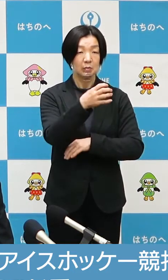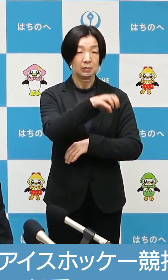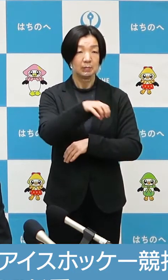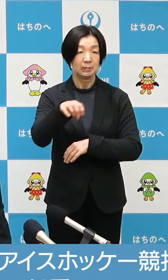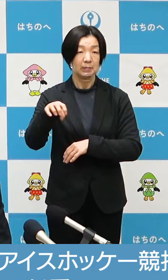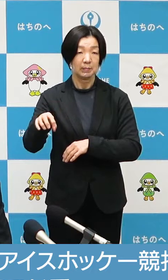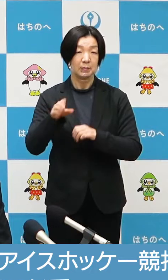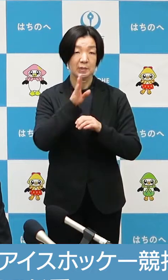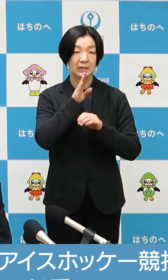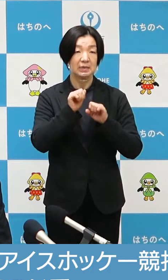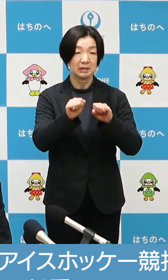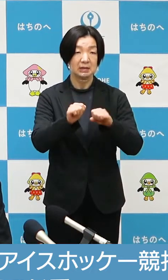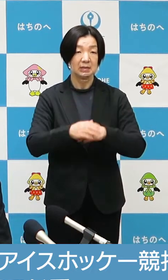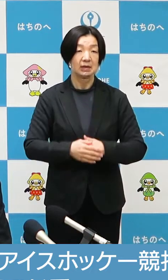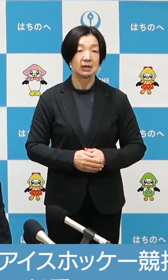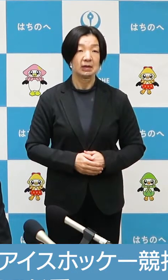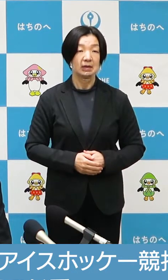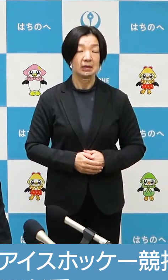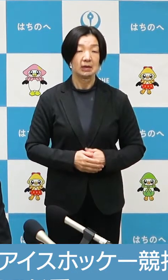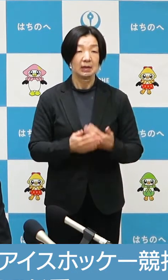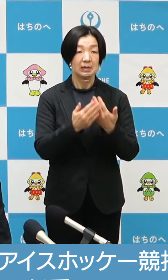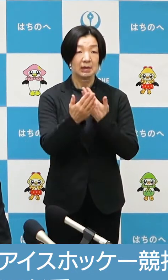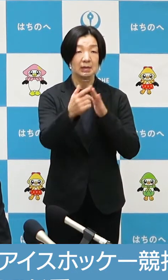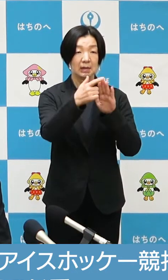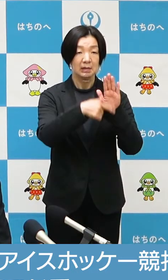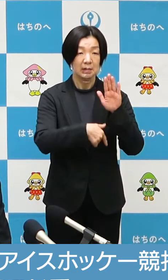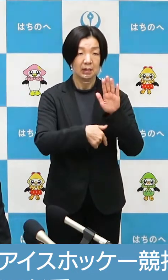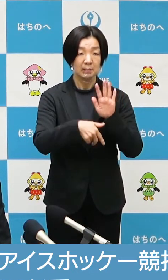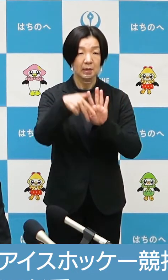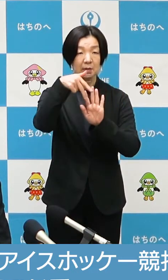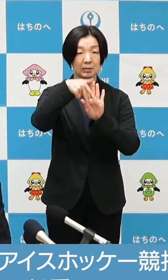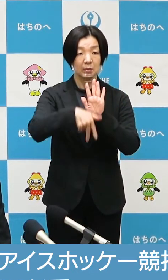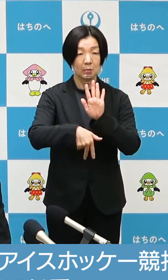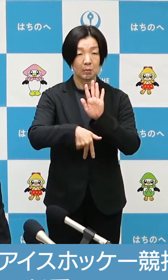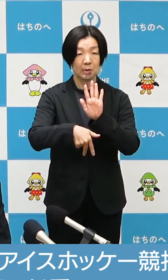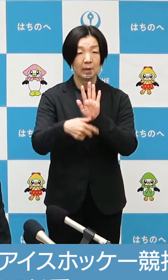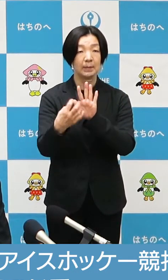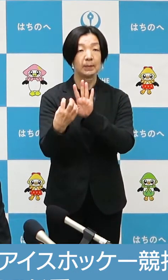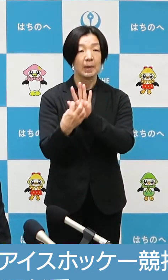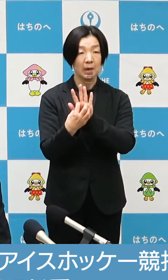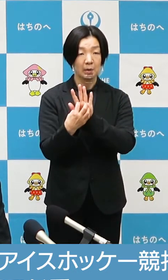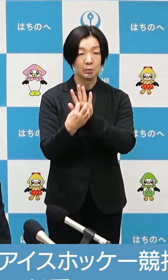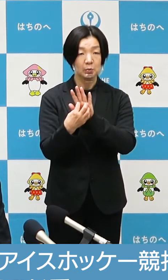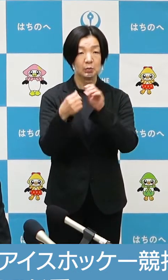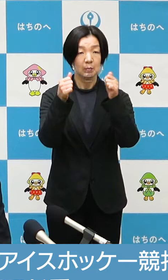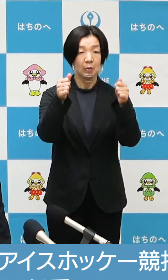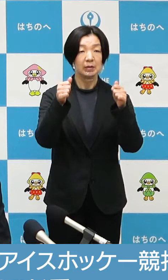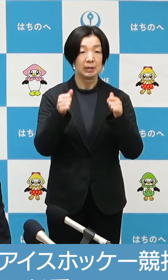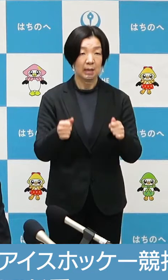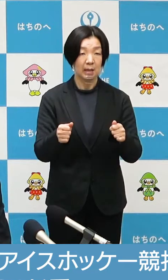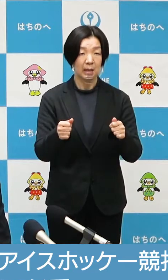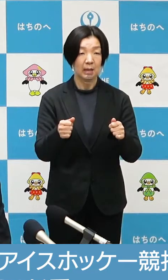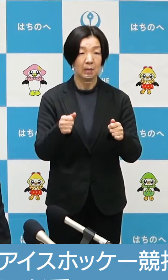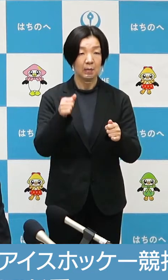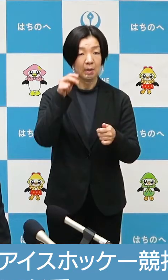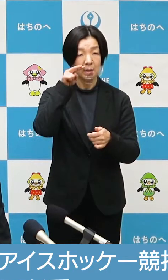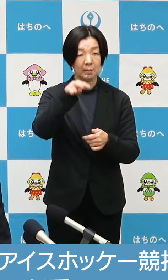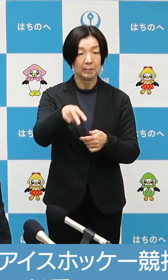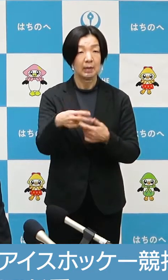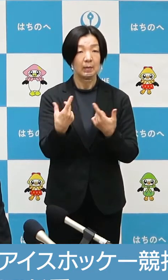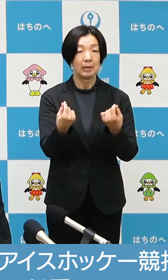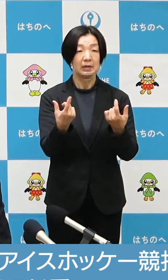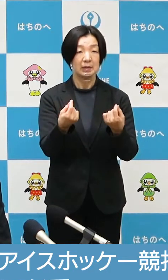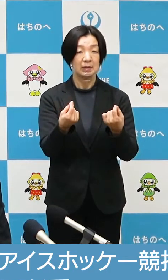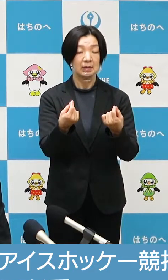実施されます次に大会テーマスローガンシンボルマーク及びポスターはご覧の通りであり